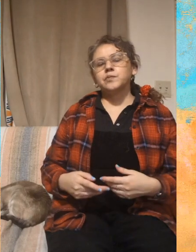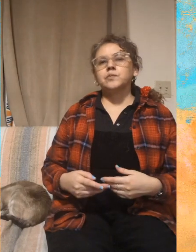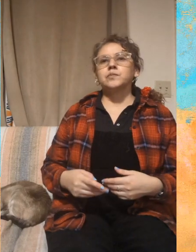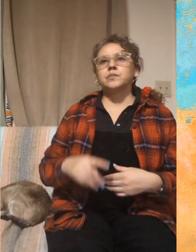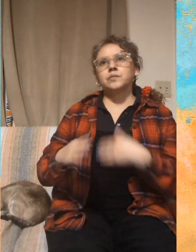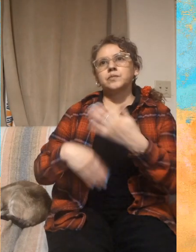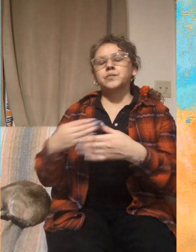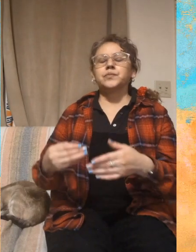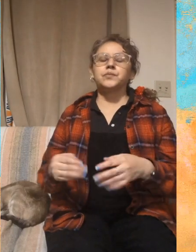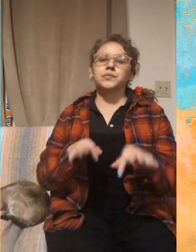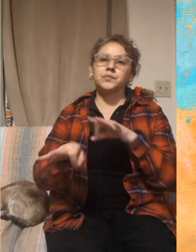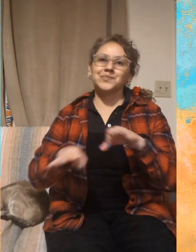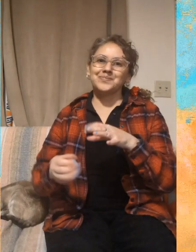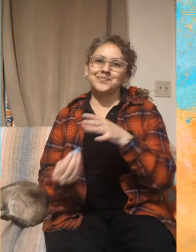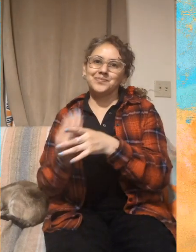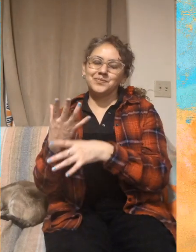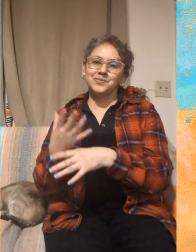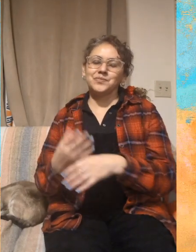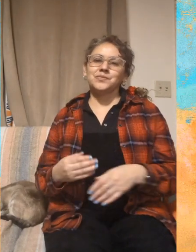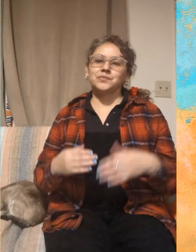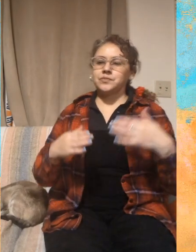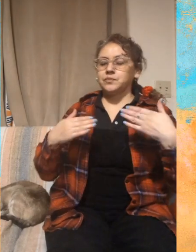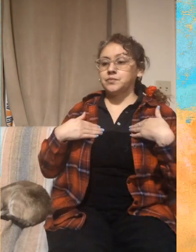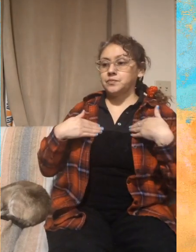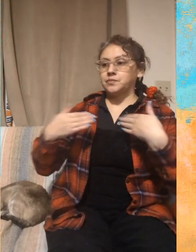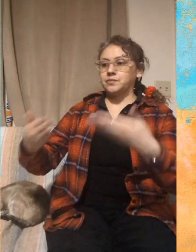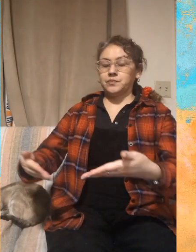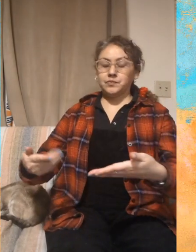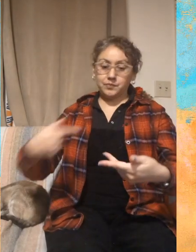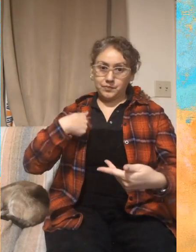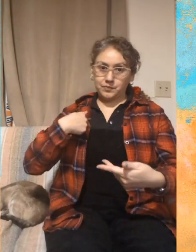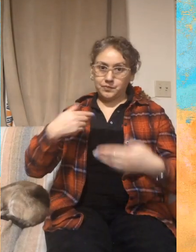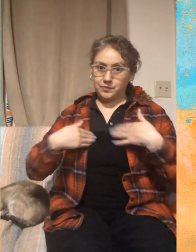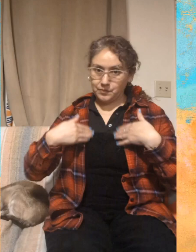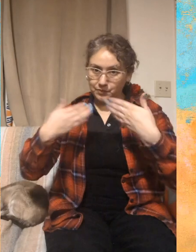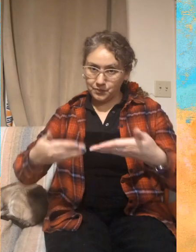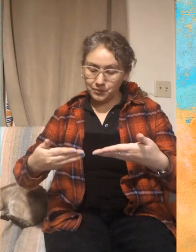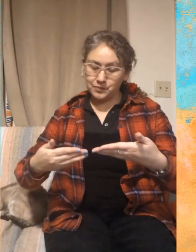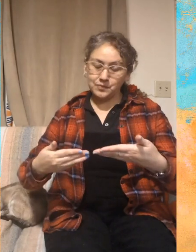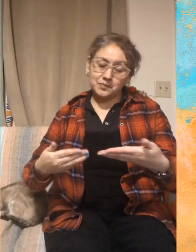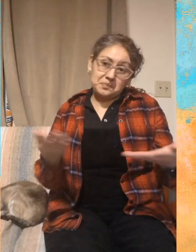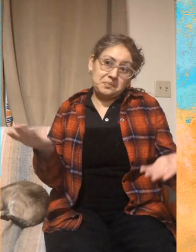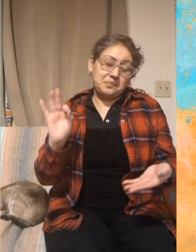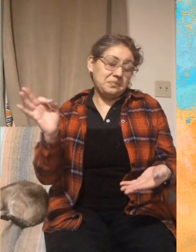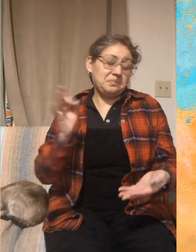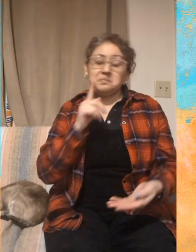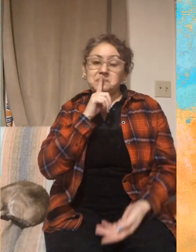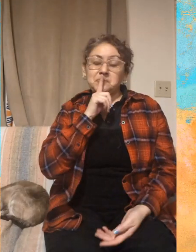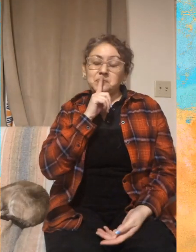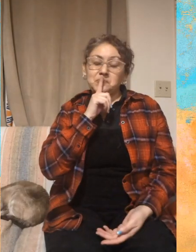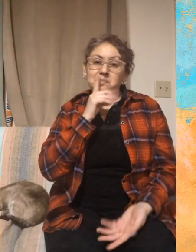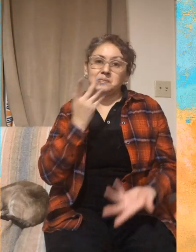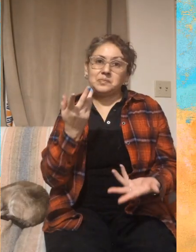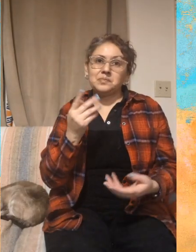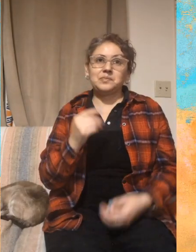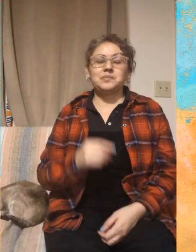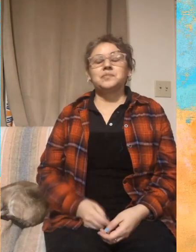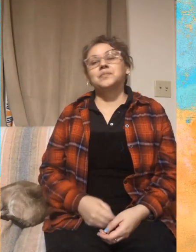sabio, que es mejor esperar hasta que esté uno tranquilo y tener las cosas claras. Pero me han